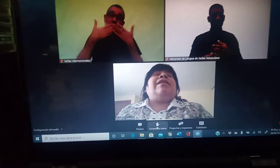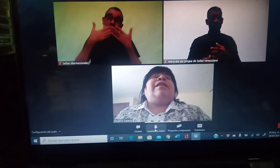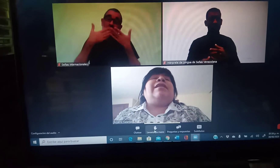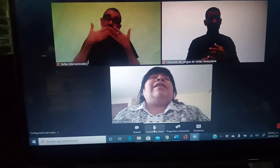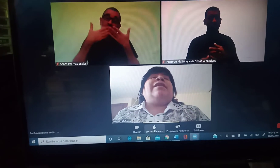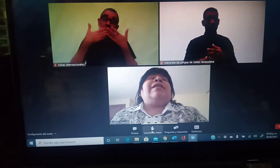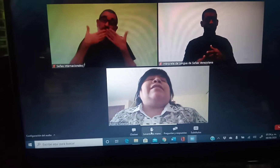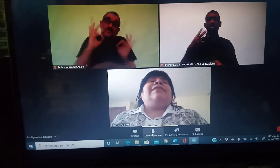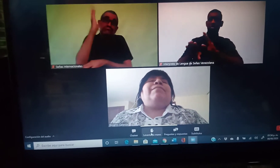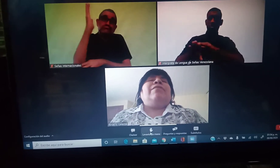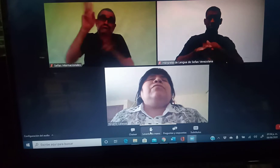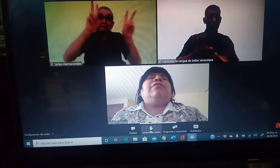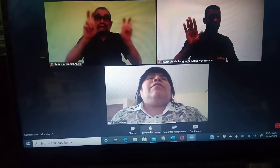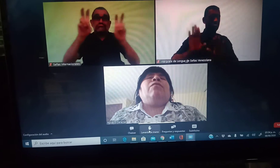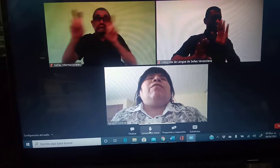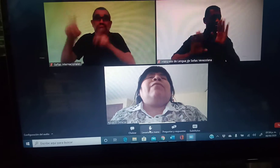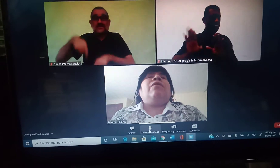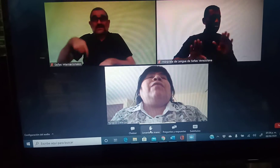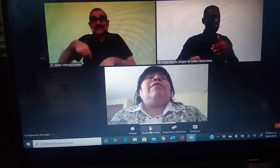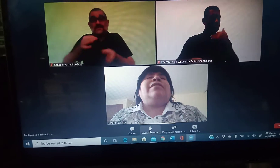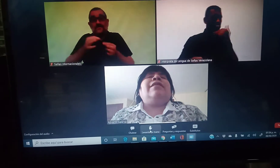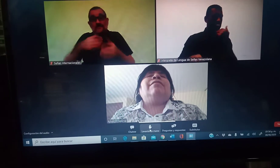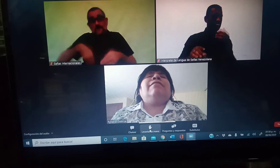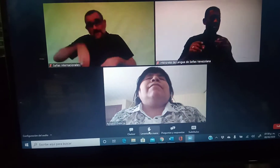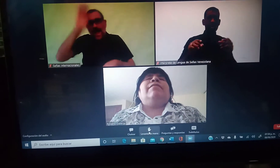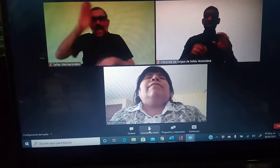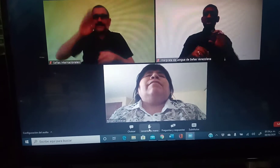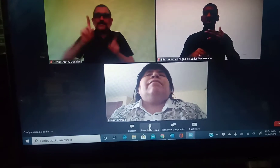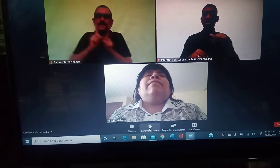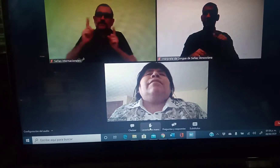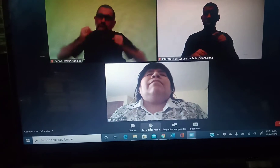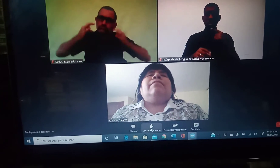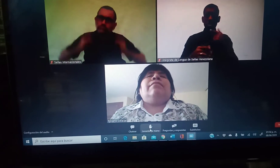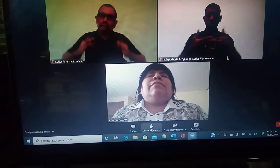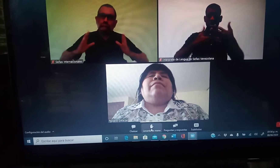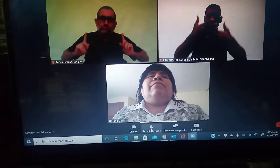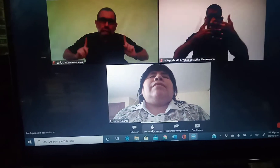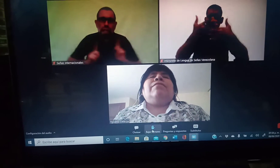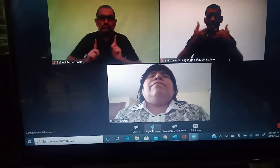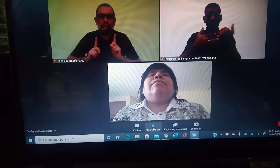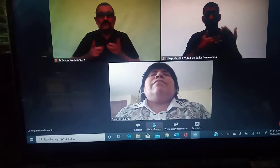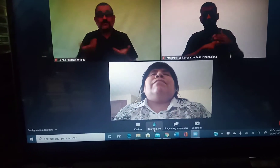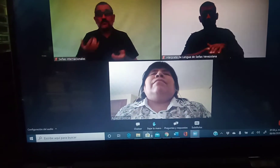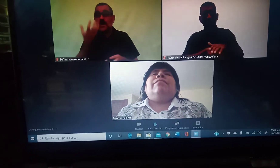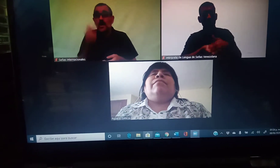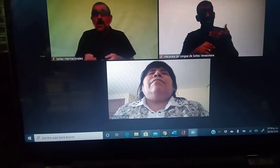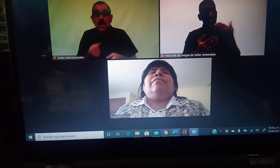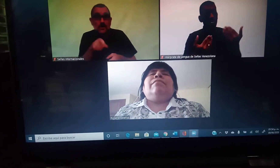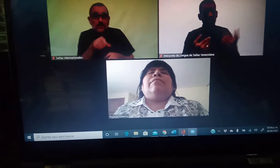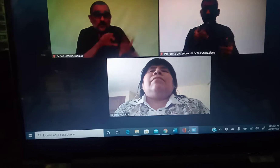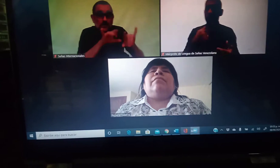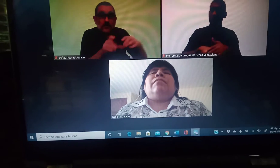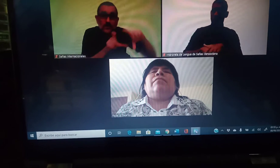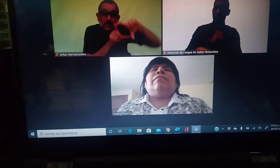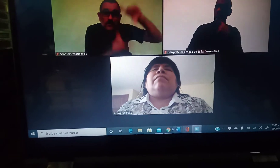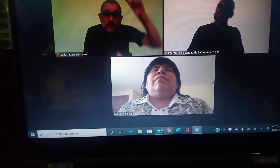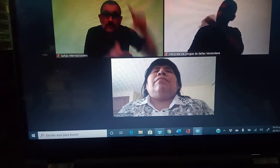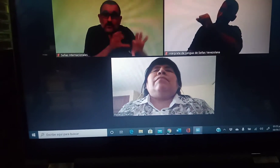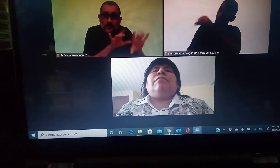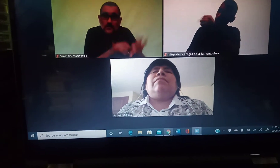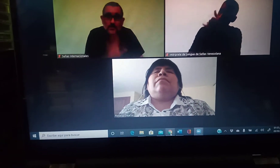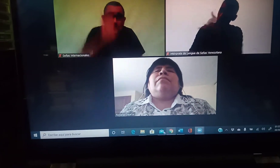si alza la mano o algo en el chat. Mario. Sí, hay una pregunta, están